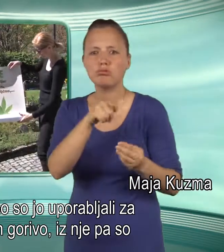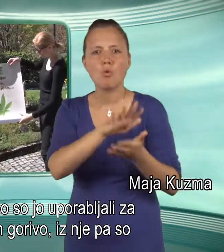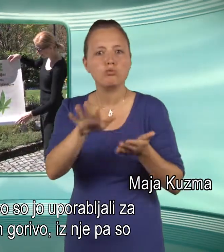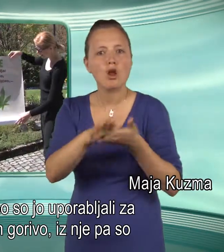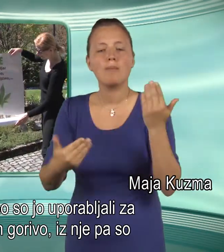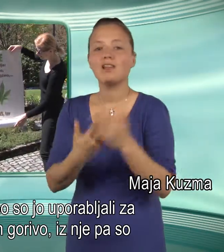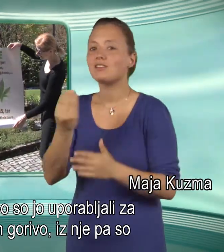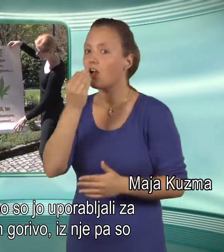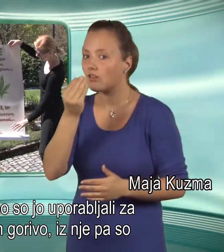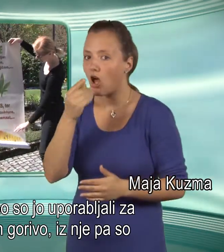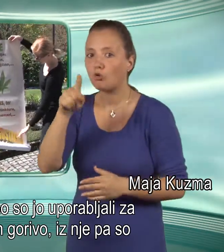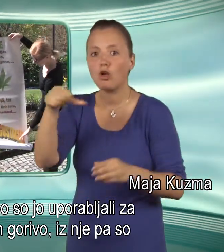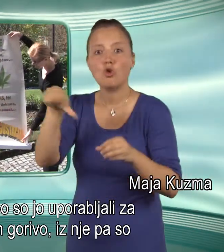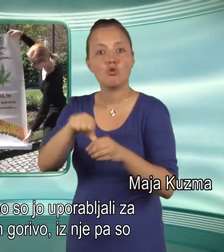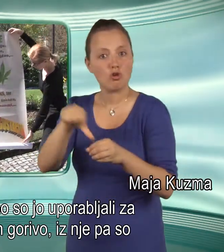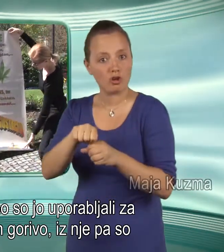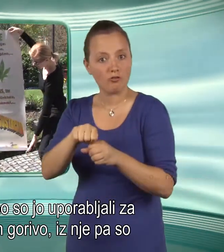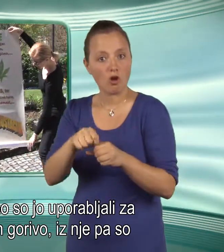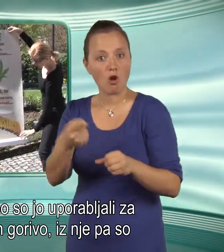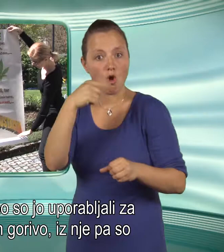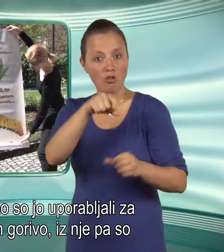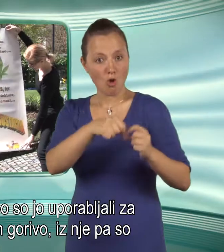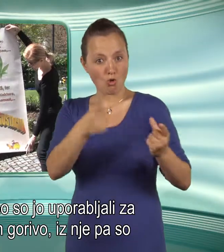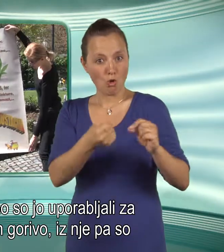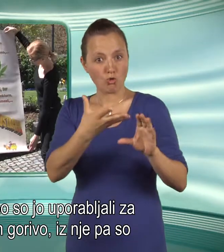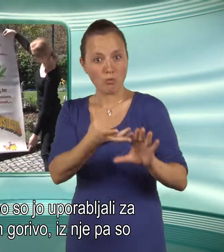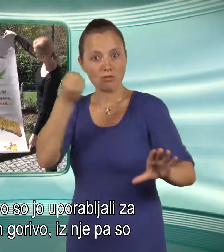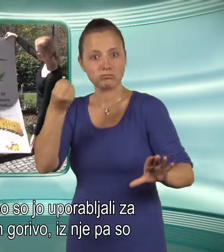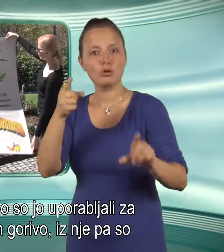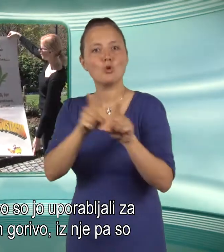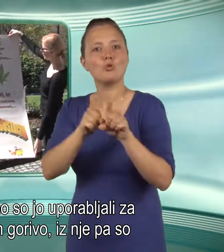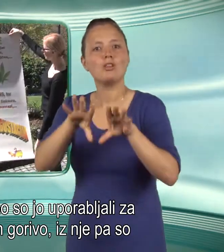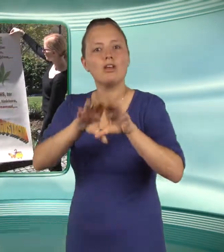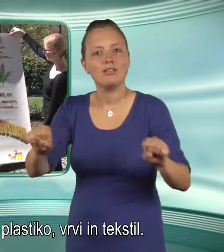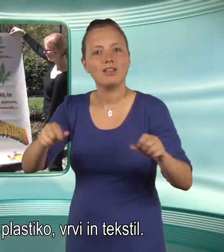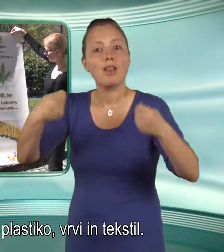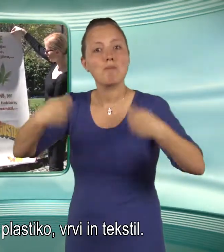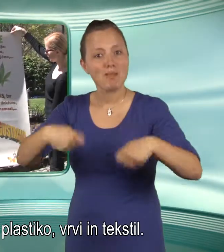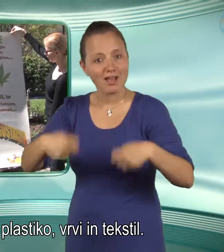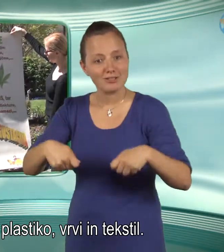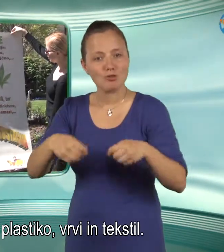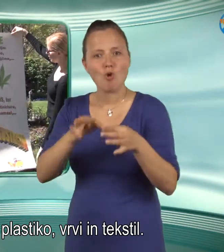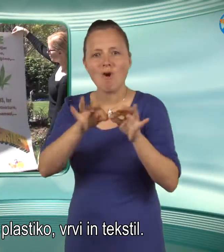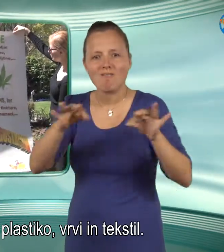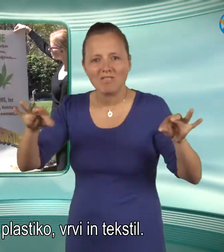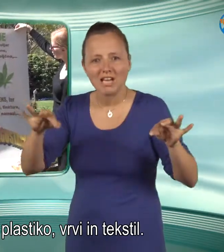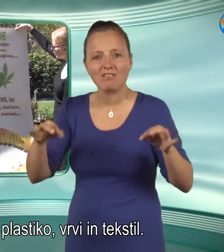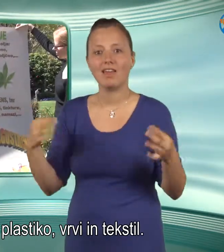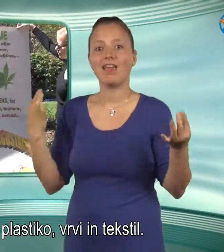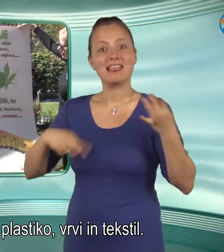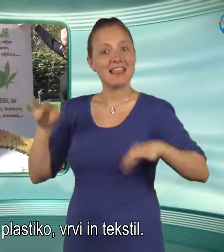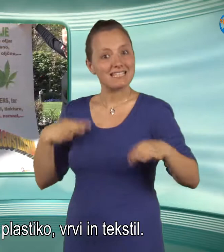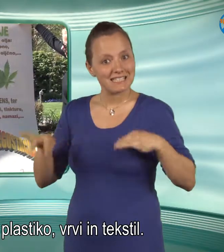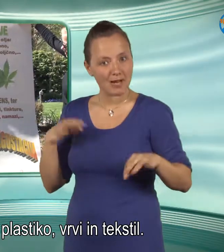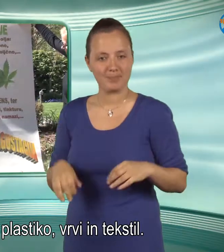Množično so jo uporabljali za hrano in gorivo, iz nje pa so izdelovali plastiko, vrvi in tekstil.